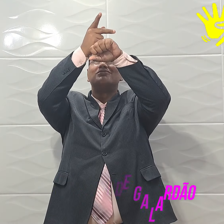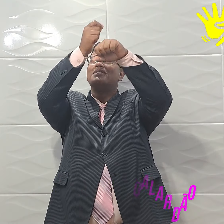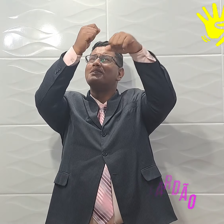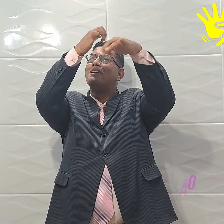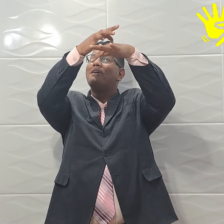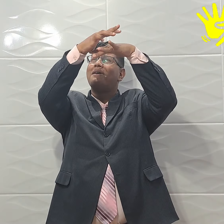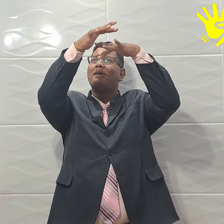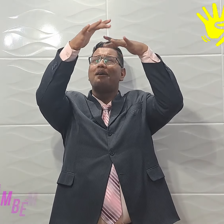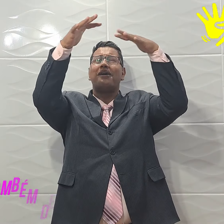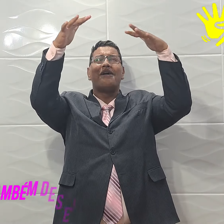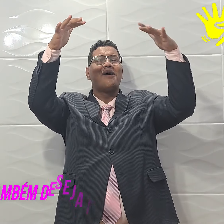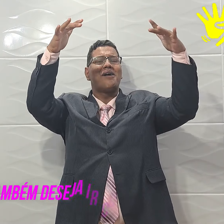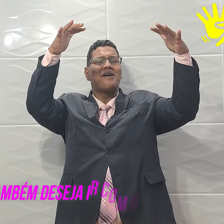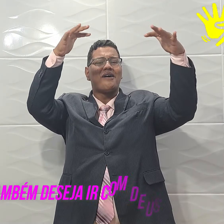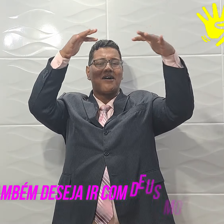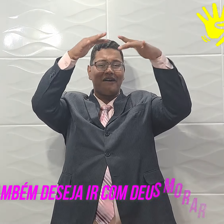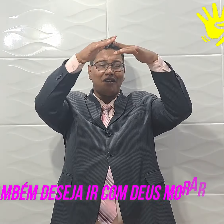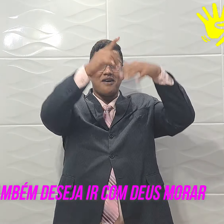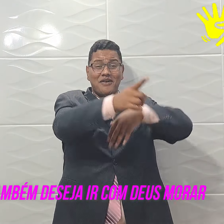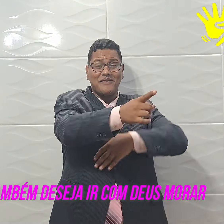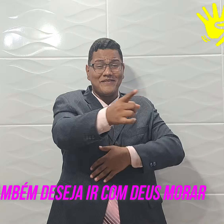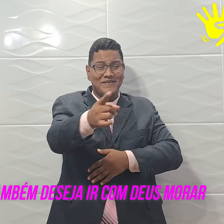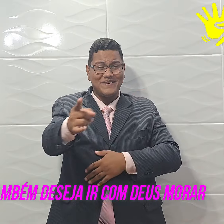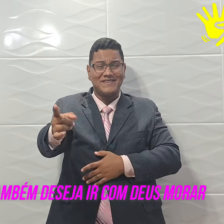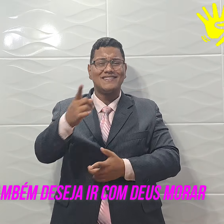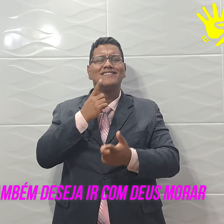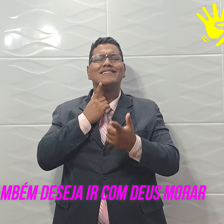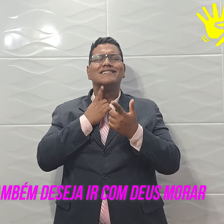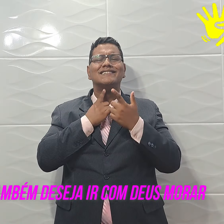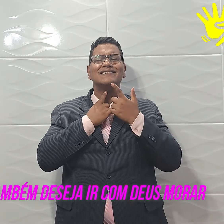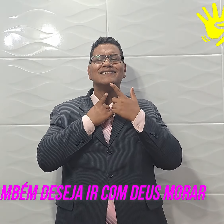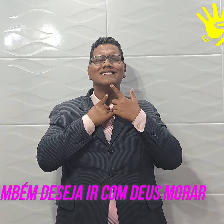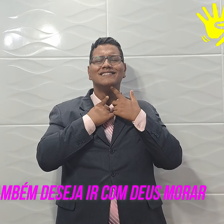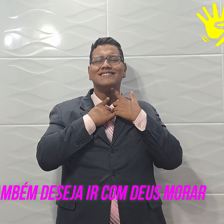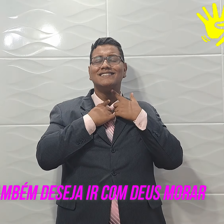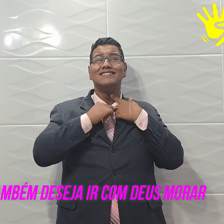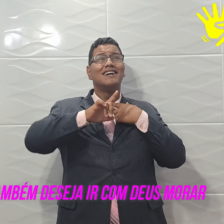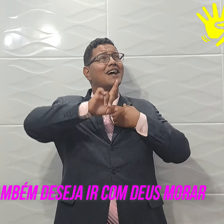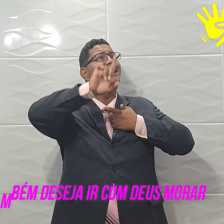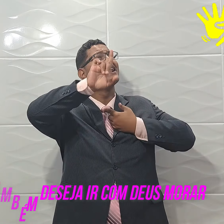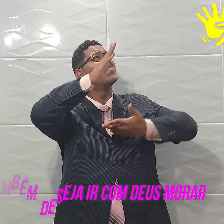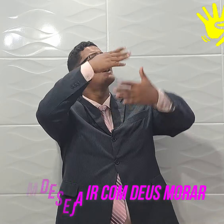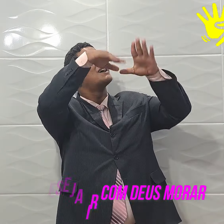Quem também deseja ir com Deus molar